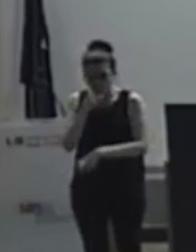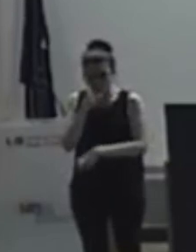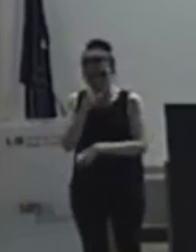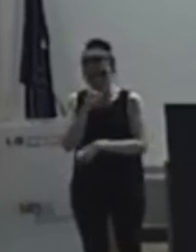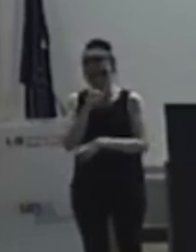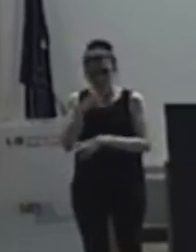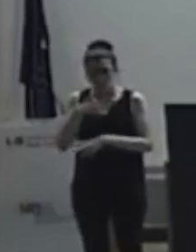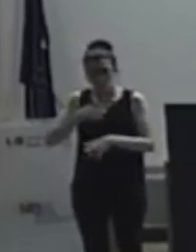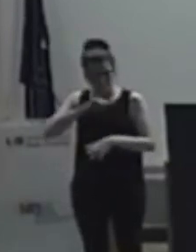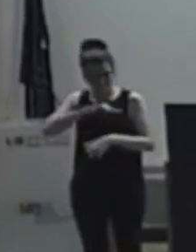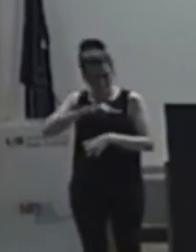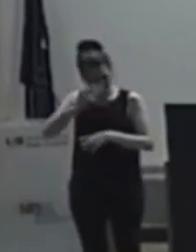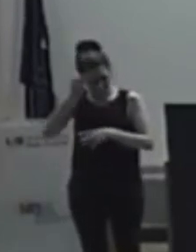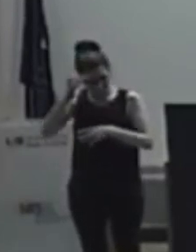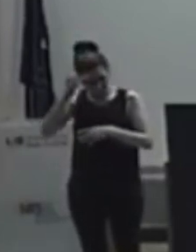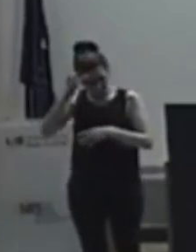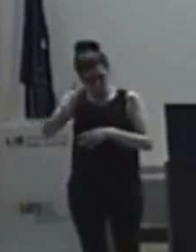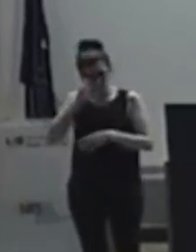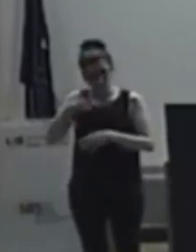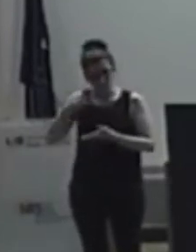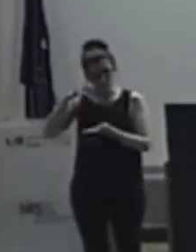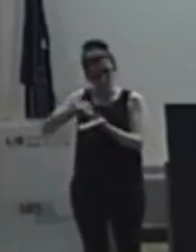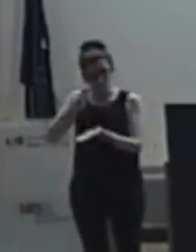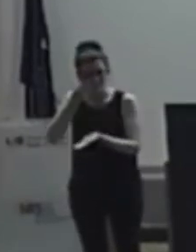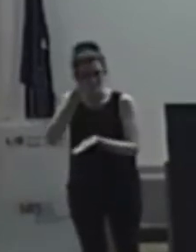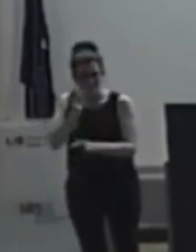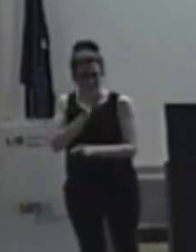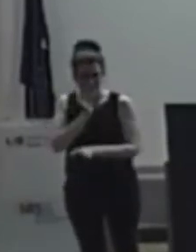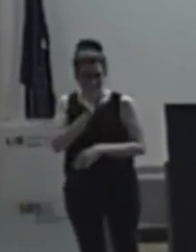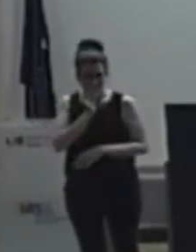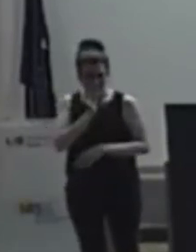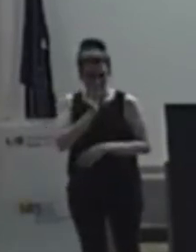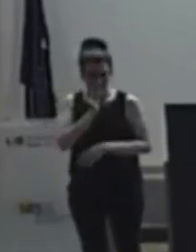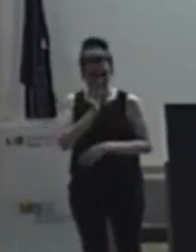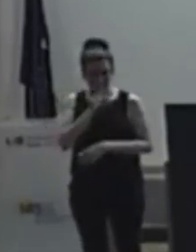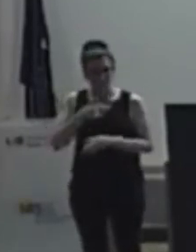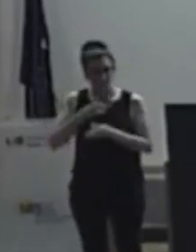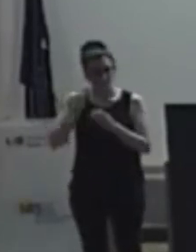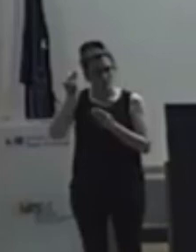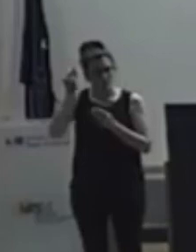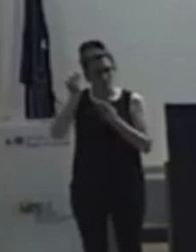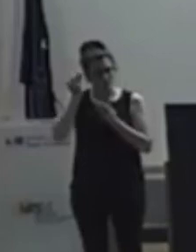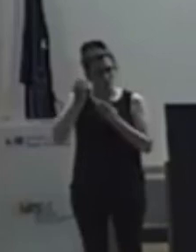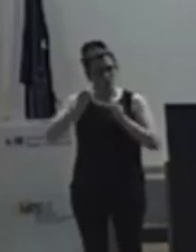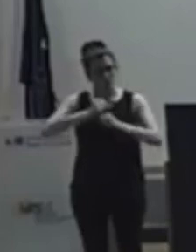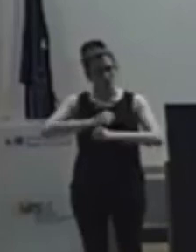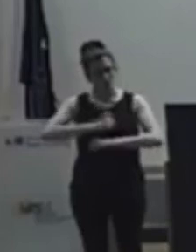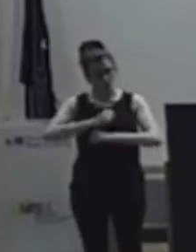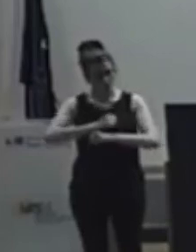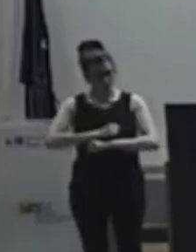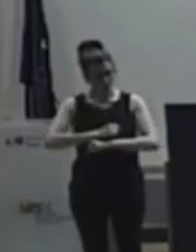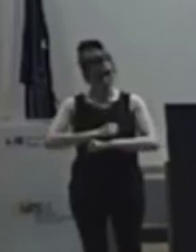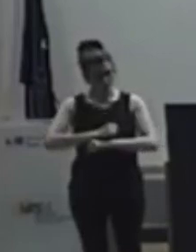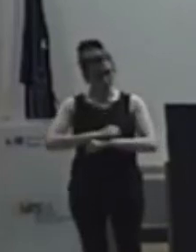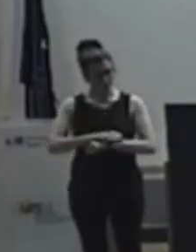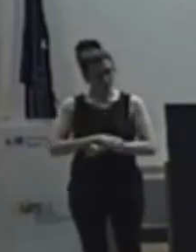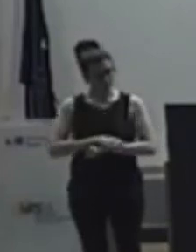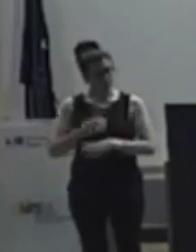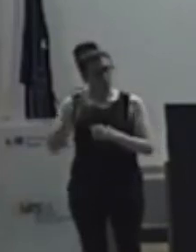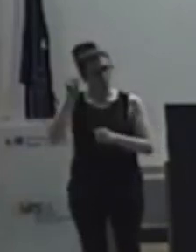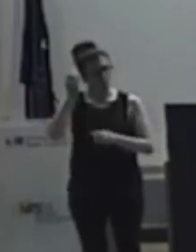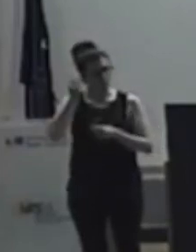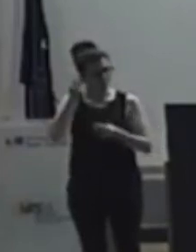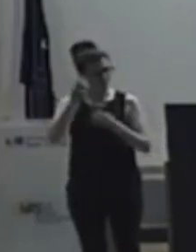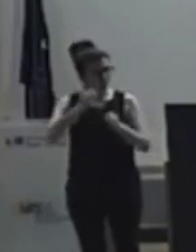la percepción subjetiva porque no lo había probado. Yo creo que el argumento fácil respecto a la bomba es muy